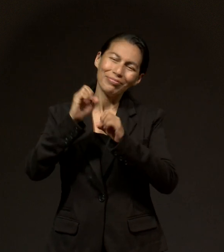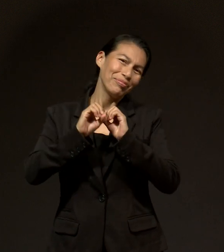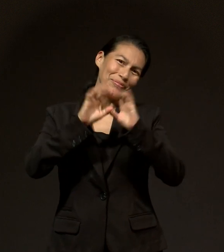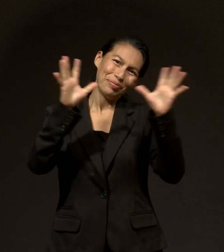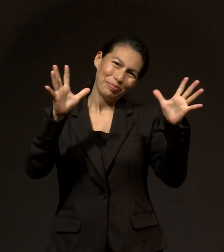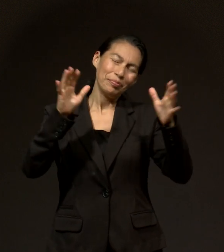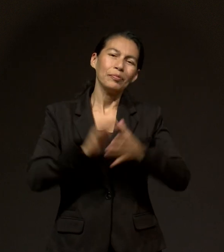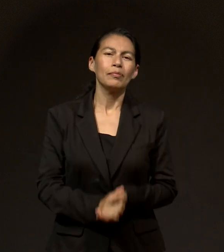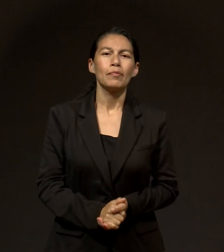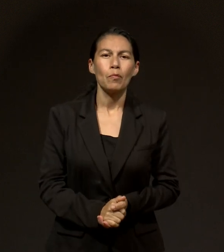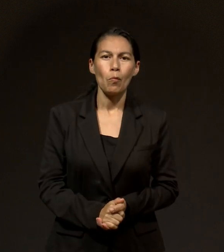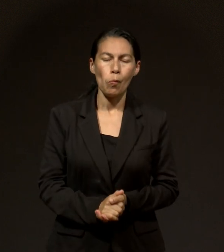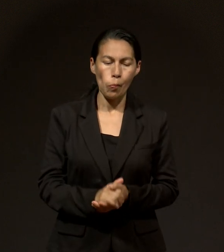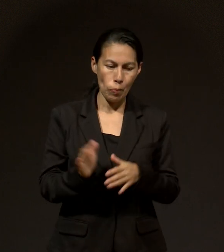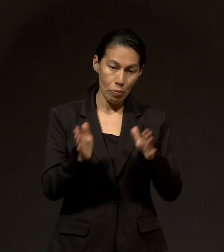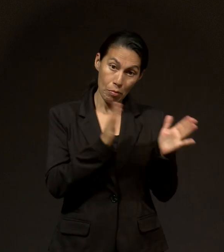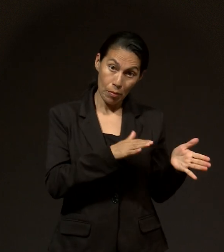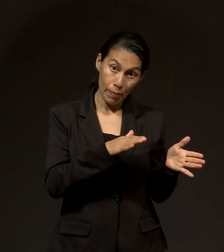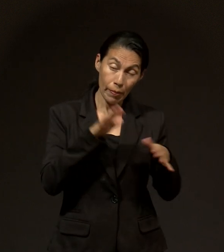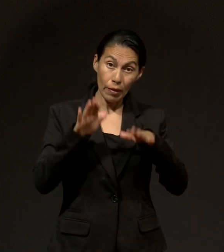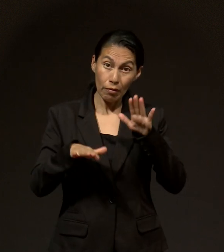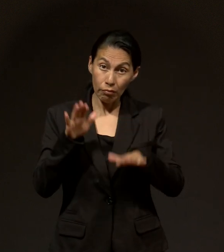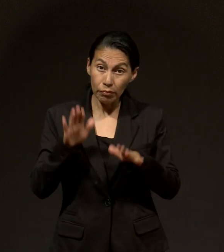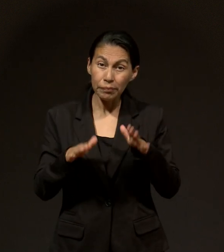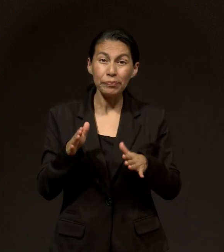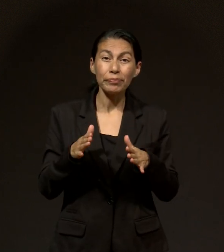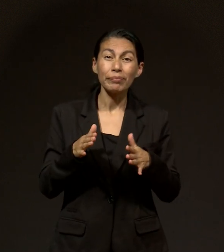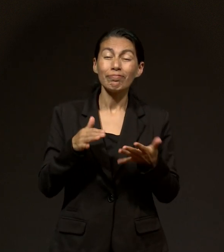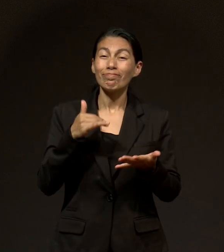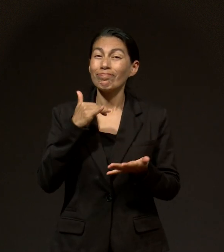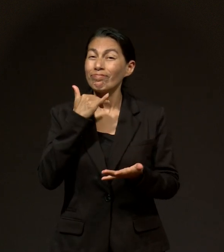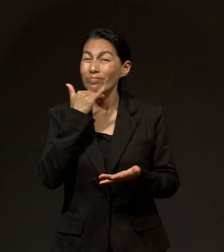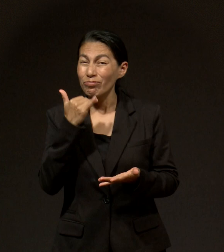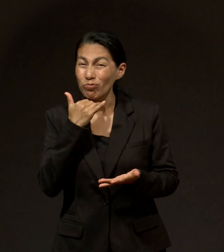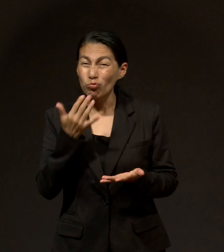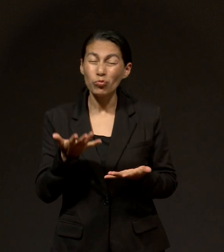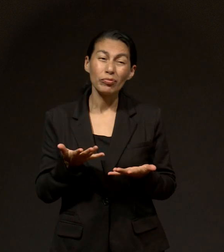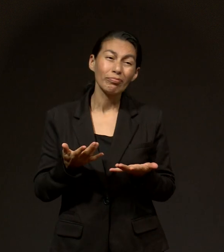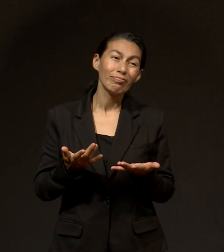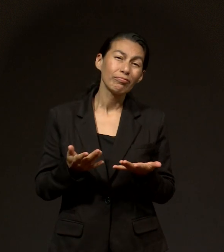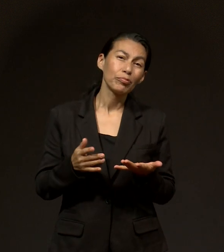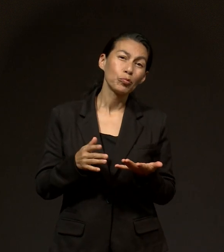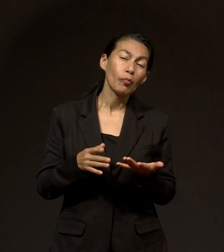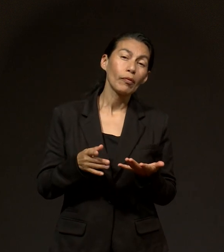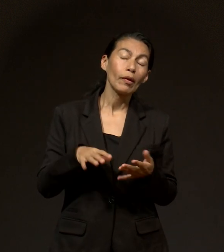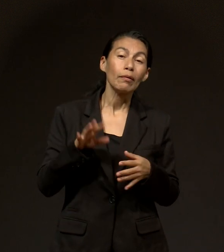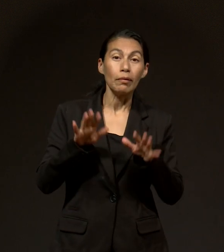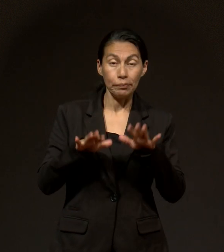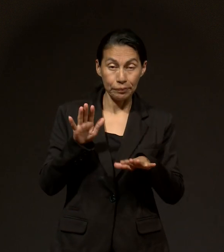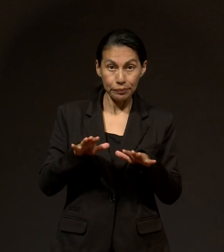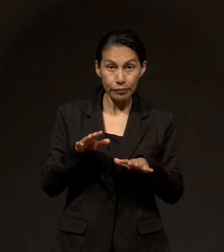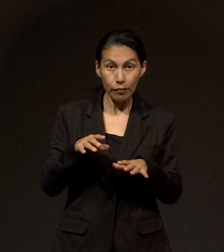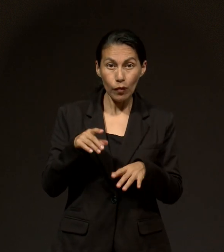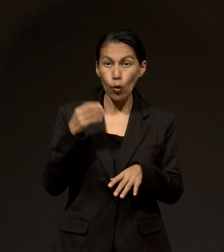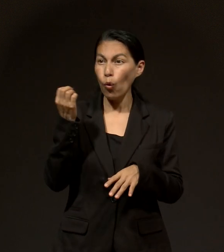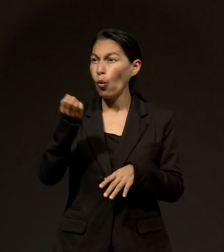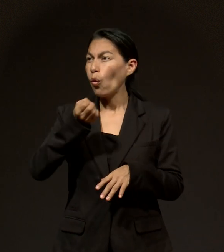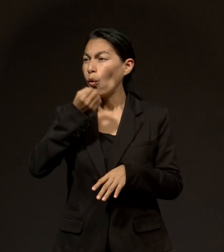constantemente el error de centrar nuestra oración en nosotros,